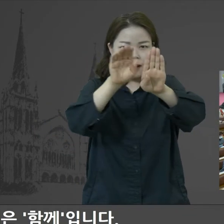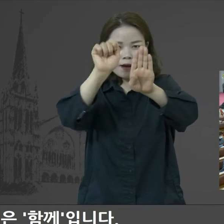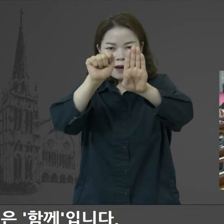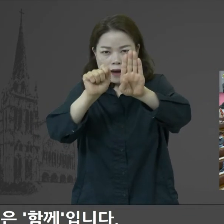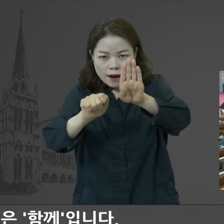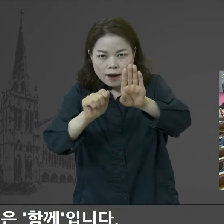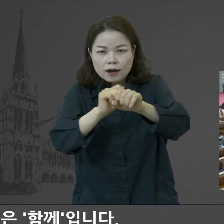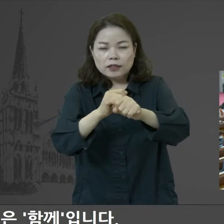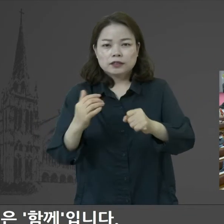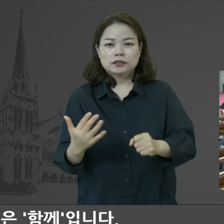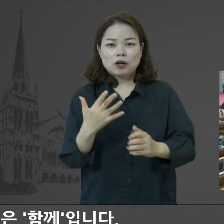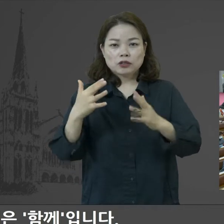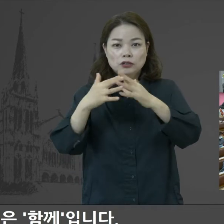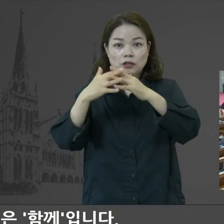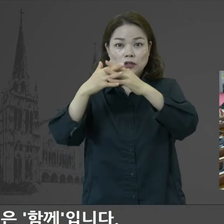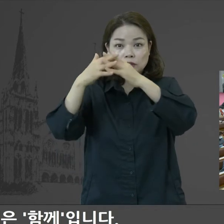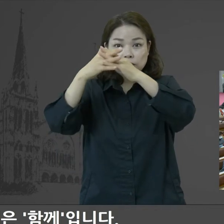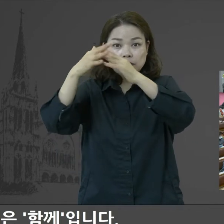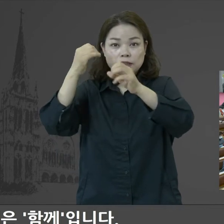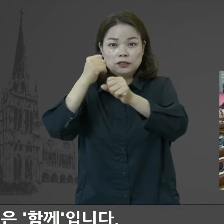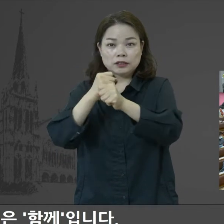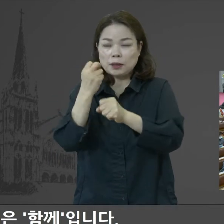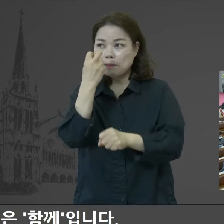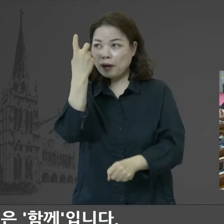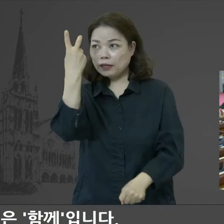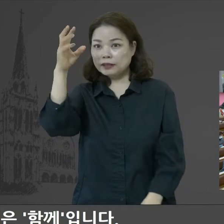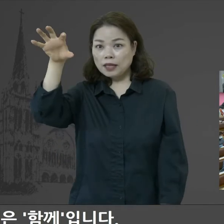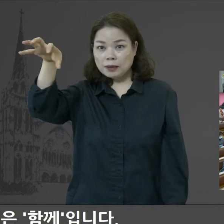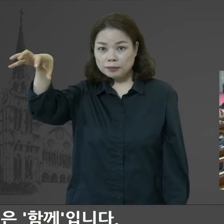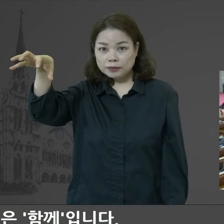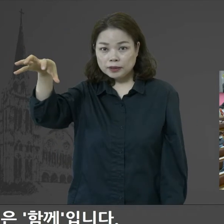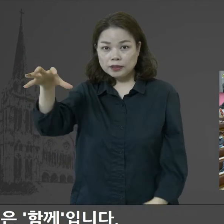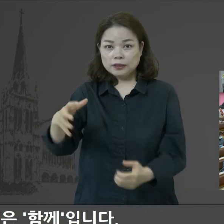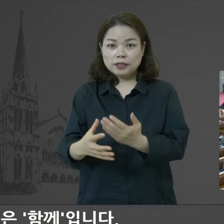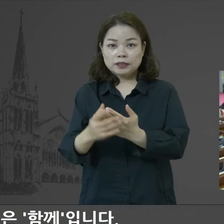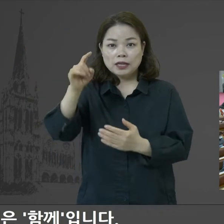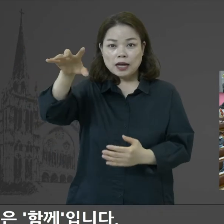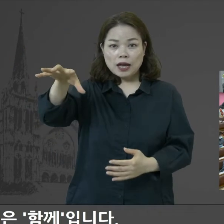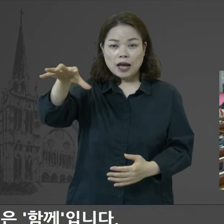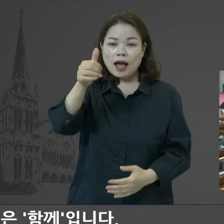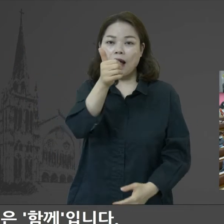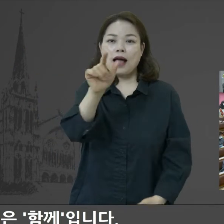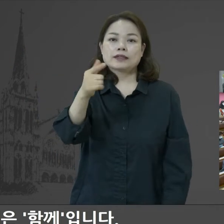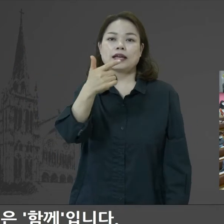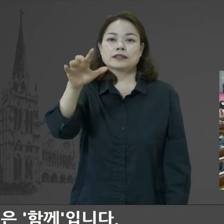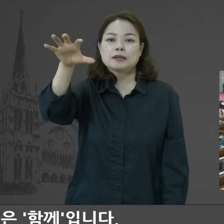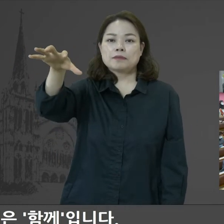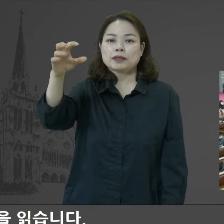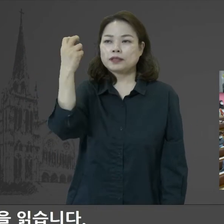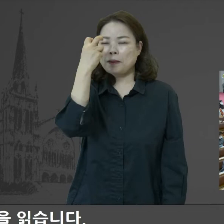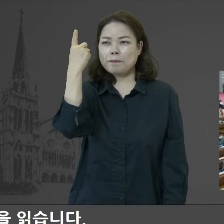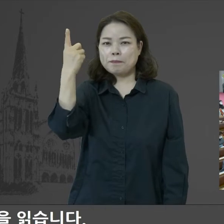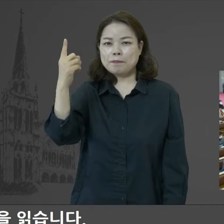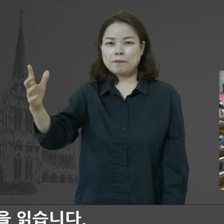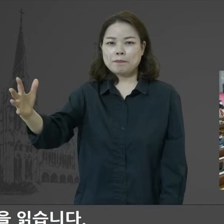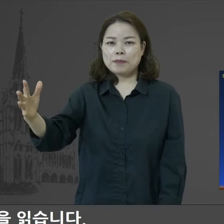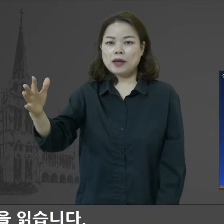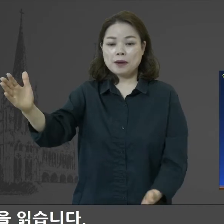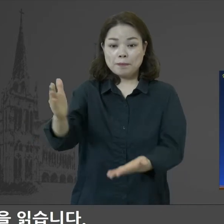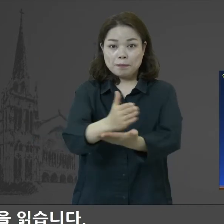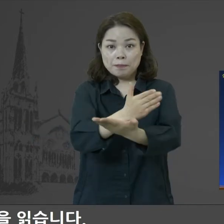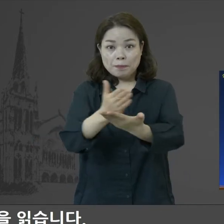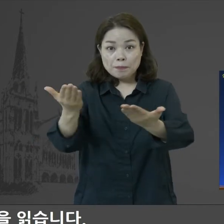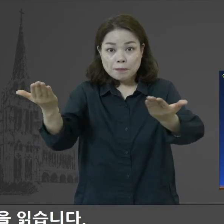성벽을 건축하여 한메아 망대에서부터 하나넬 망대까지 성별하였고.